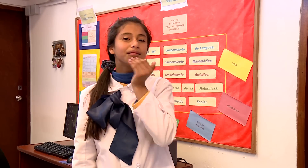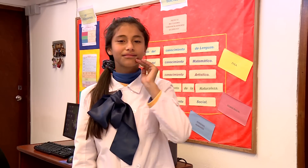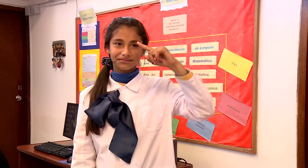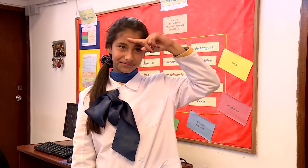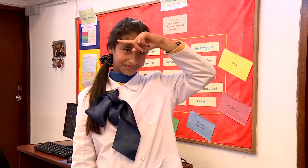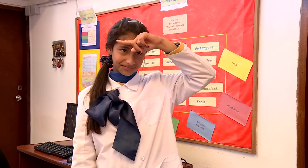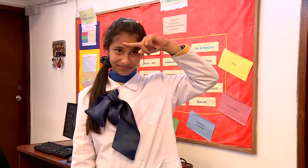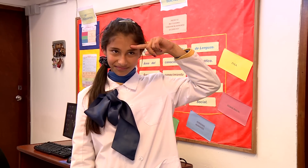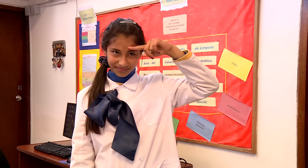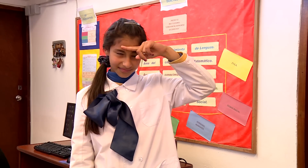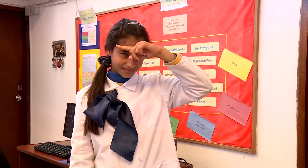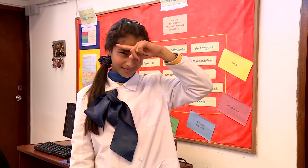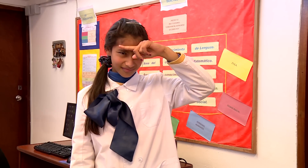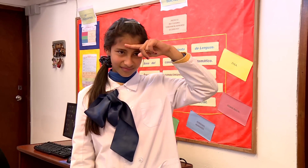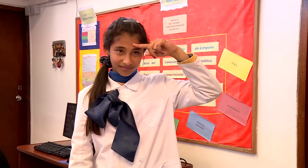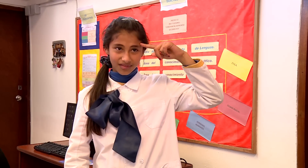Melanie, mi seña es esta.